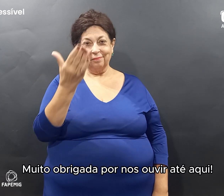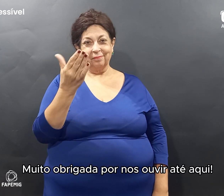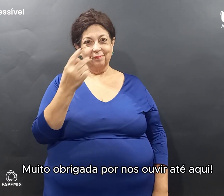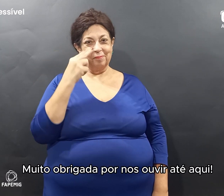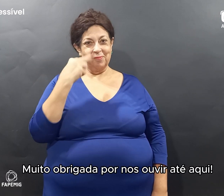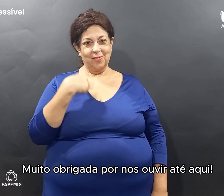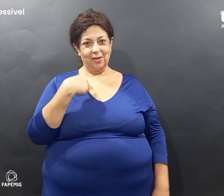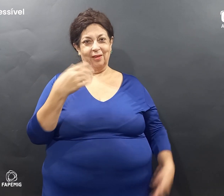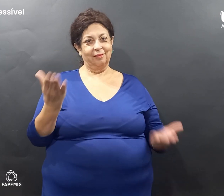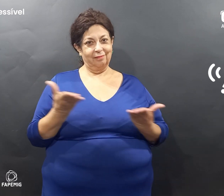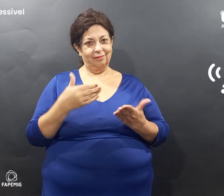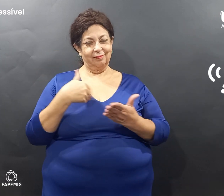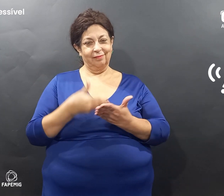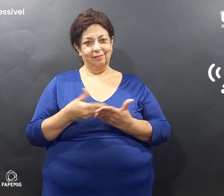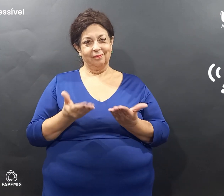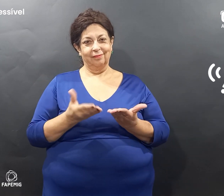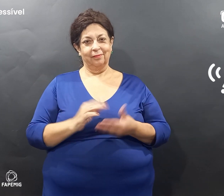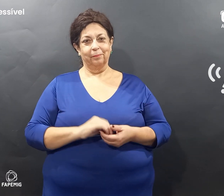por nos ouvir até aqui.